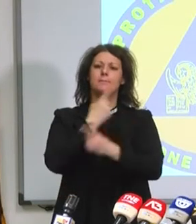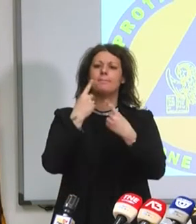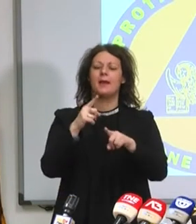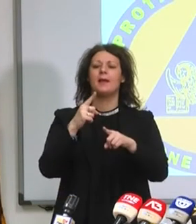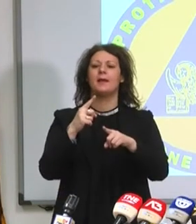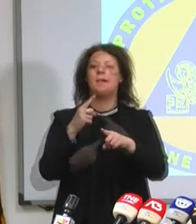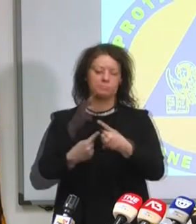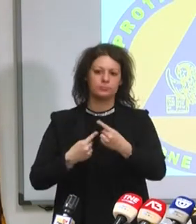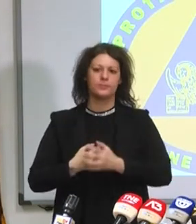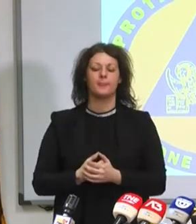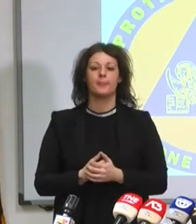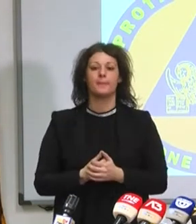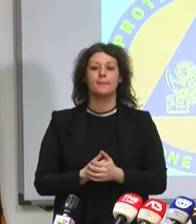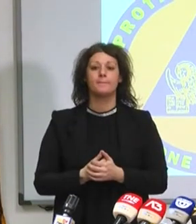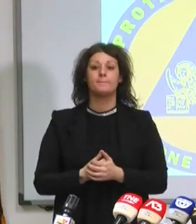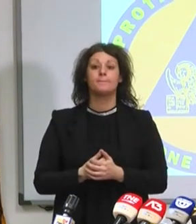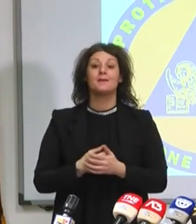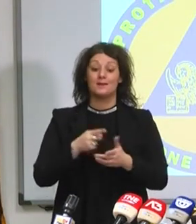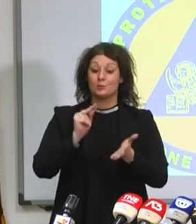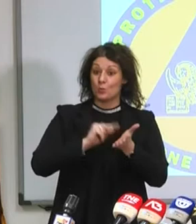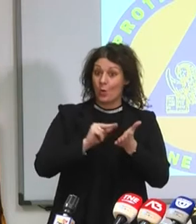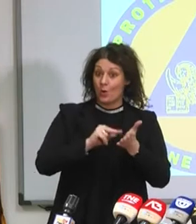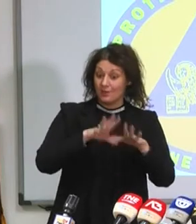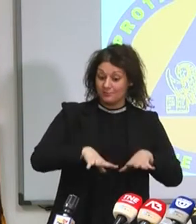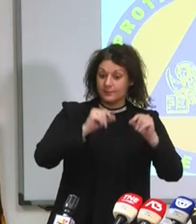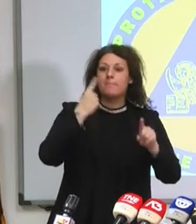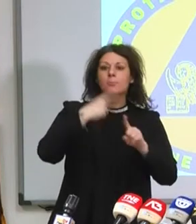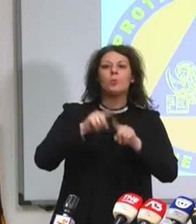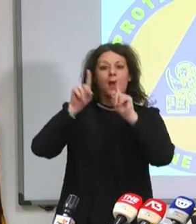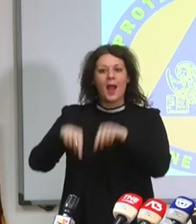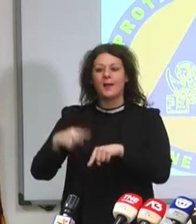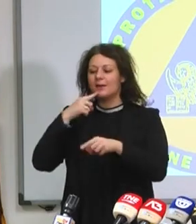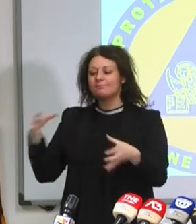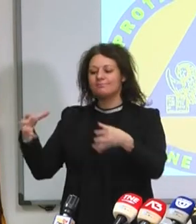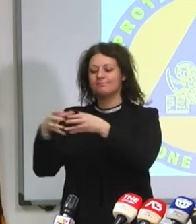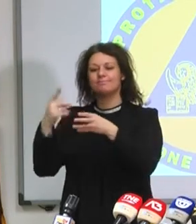gli operatori scolastici e in contemporanea anche quella delle forze dell'ordine.